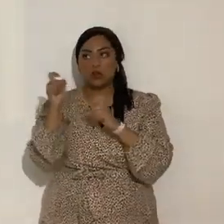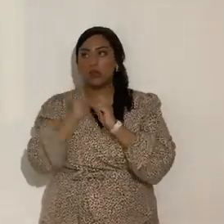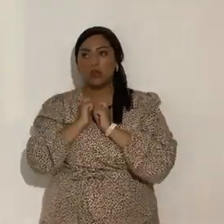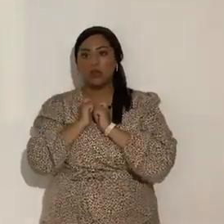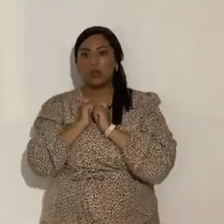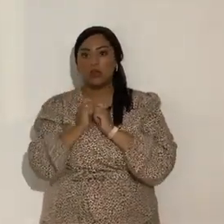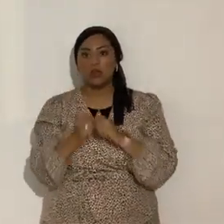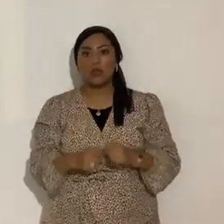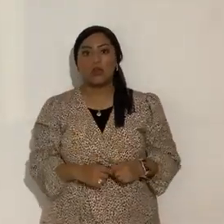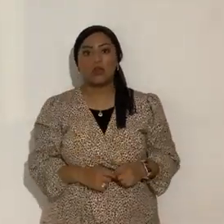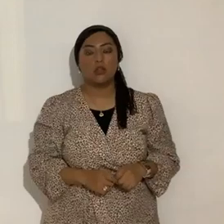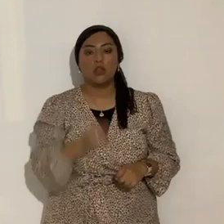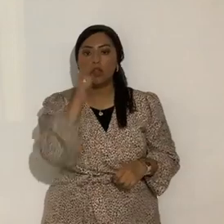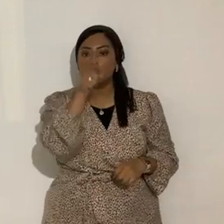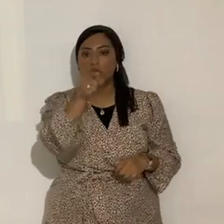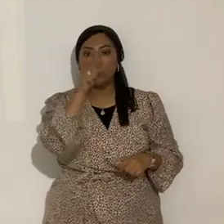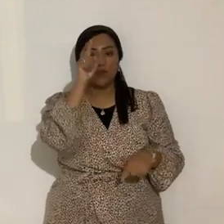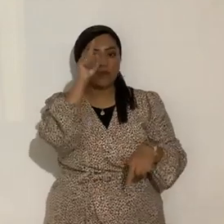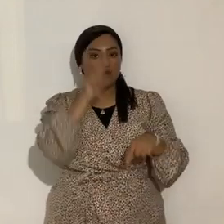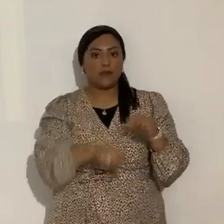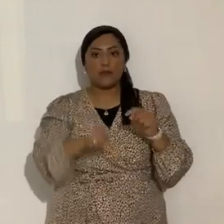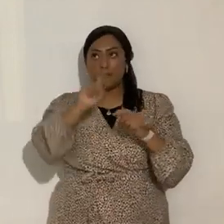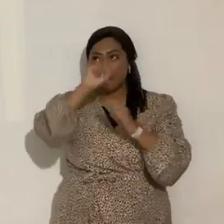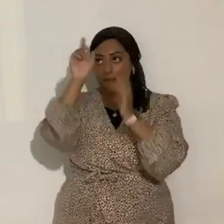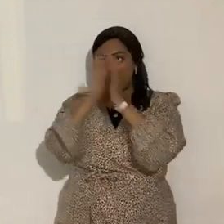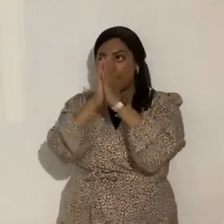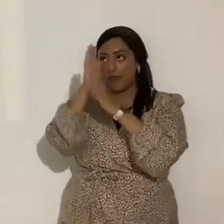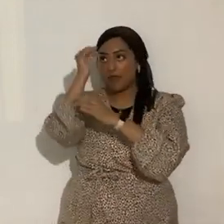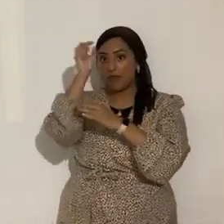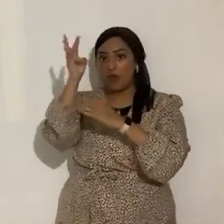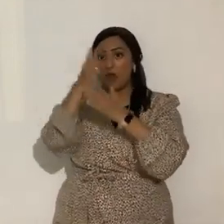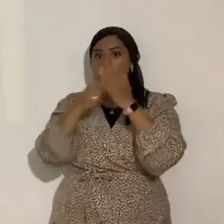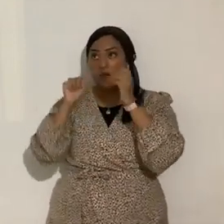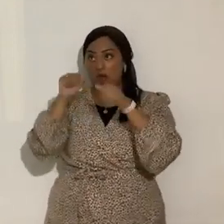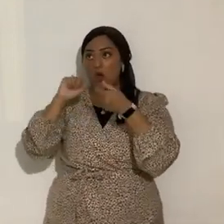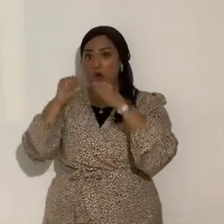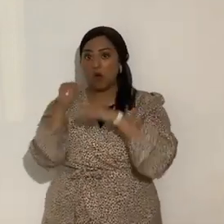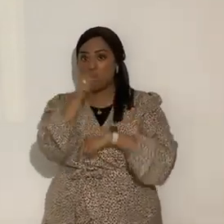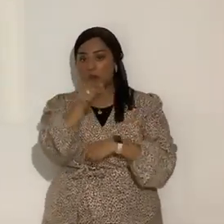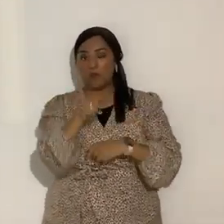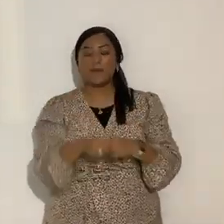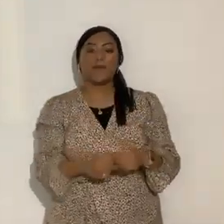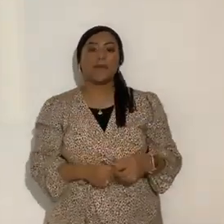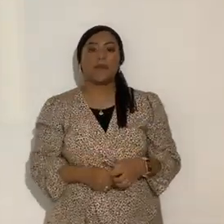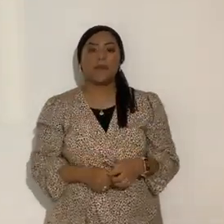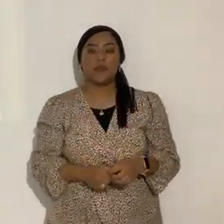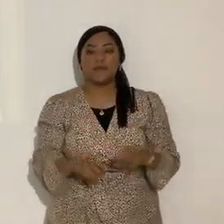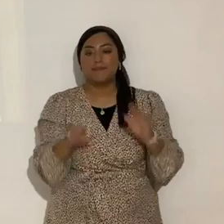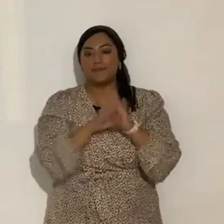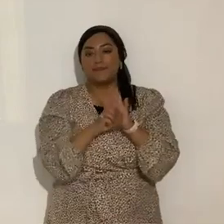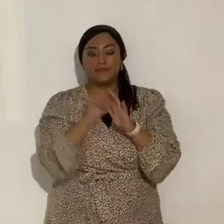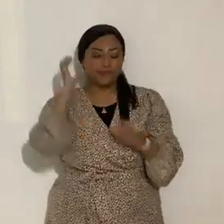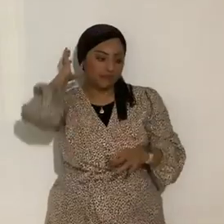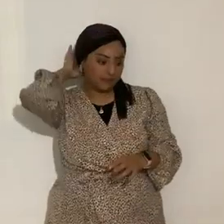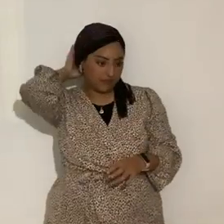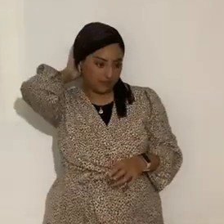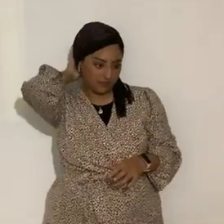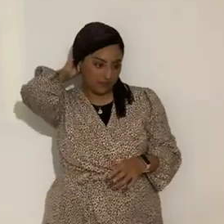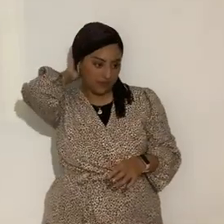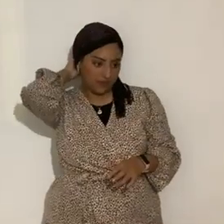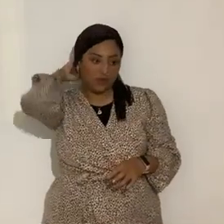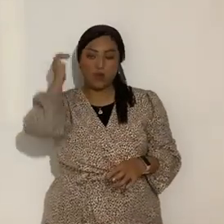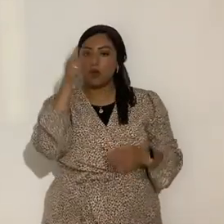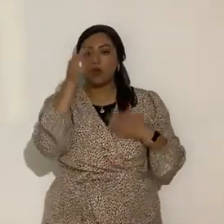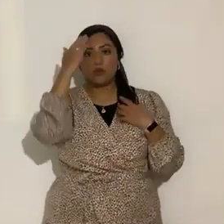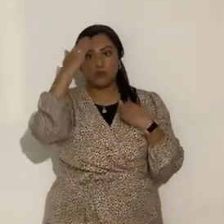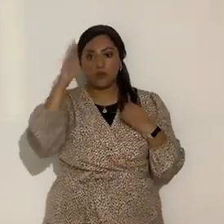concedería. Tú no puedes pedir a Yahshua lo que te haría daño. Entonces, vamos a suponer que tú no sabes si estás